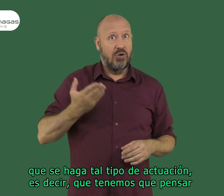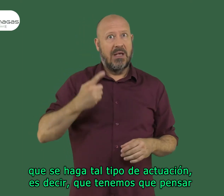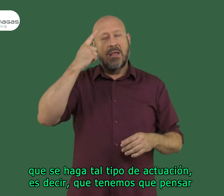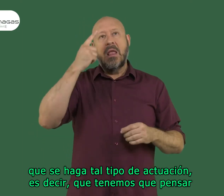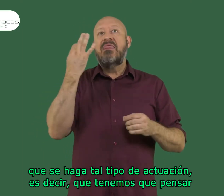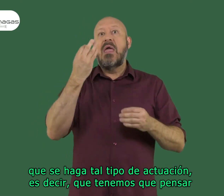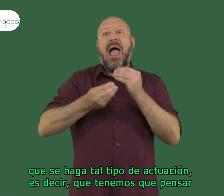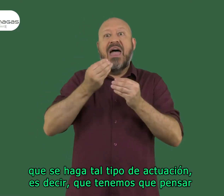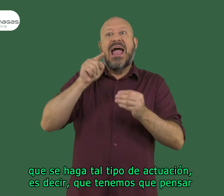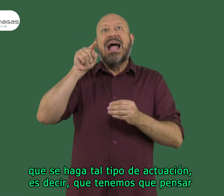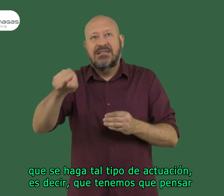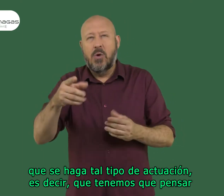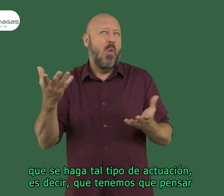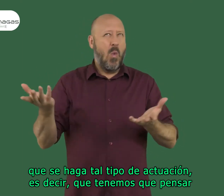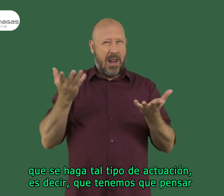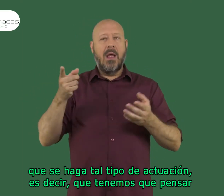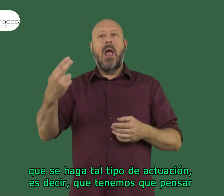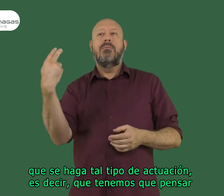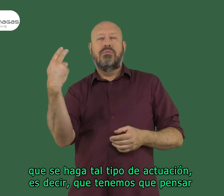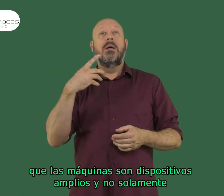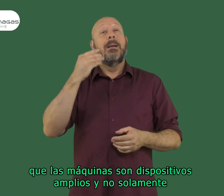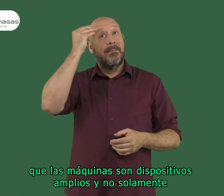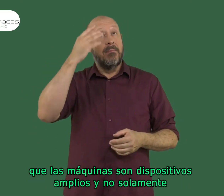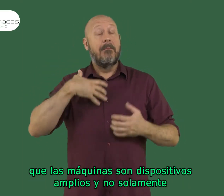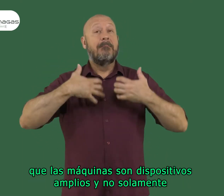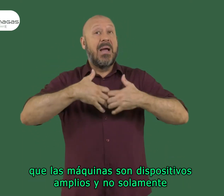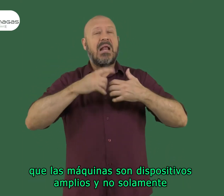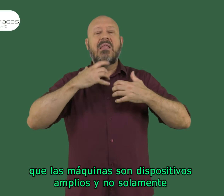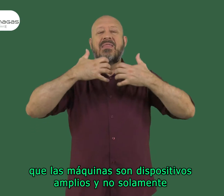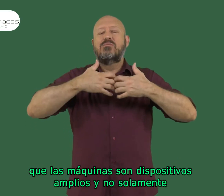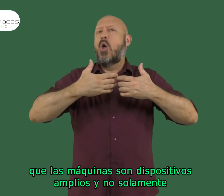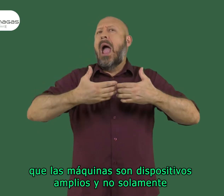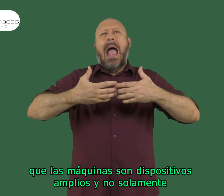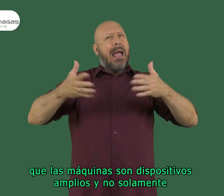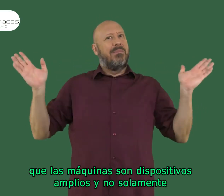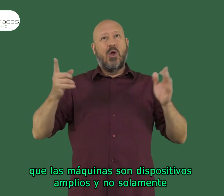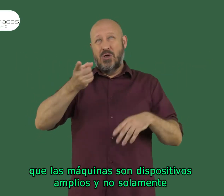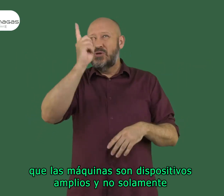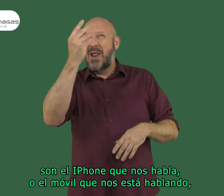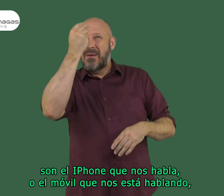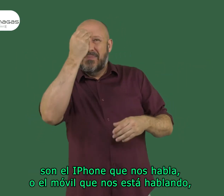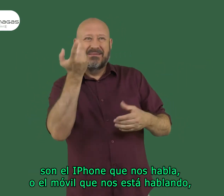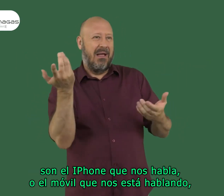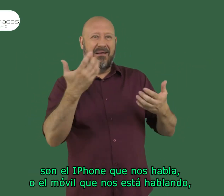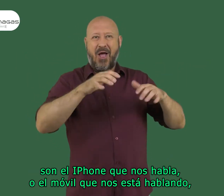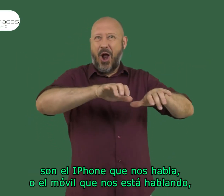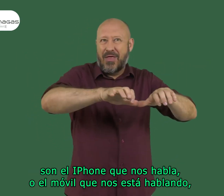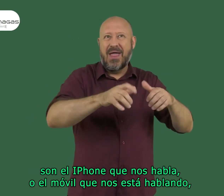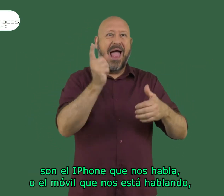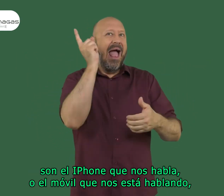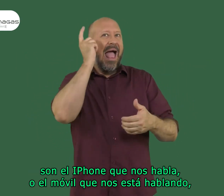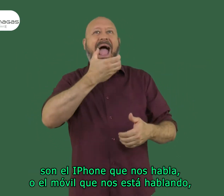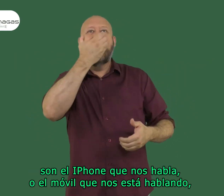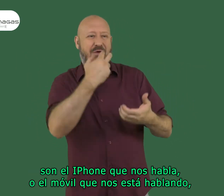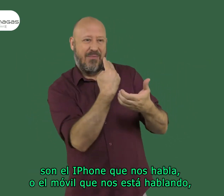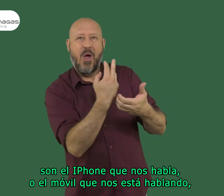tal tipo de actuación. Es decir, que tenemos que pensar que las máquinas son dispositivos amplios y no solamente son el iPhone